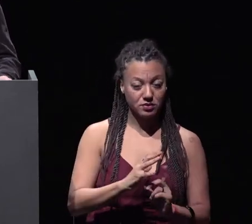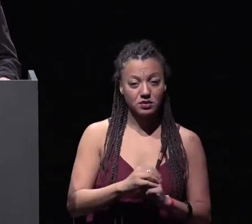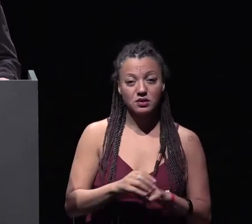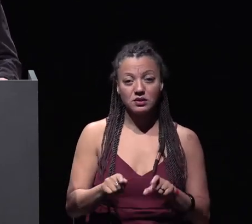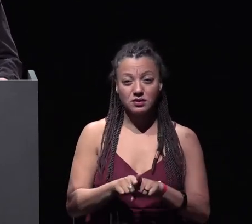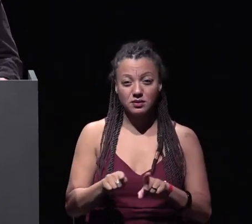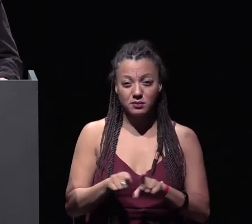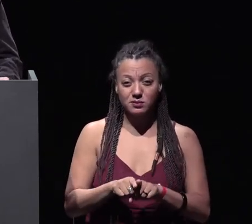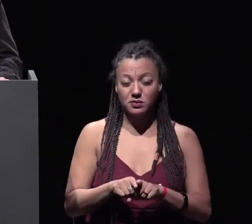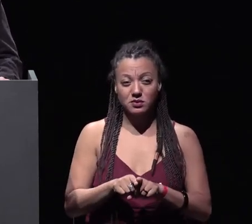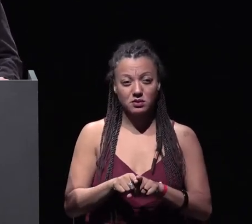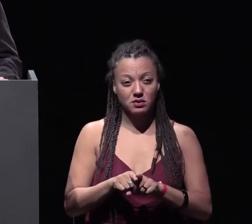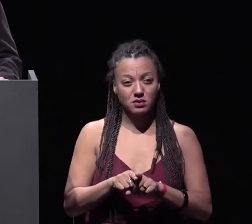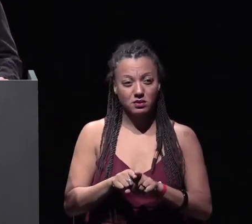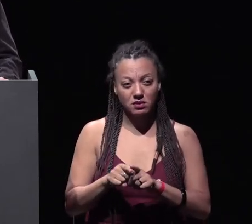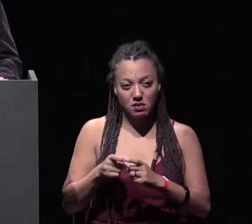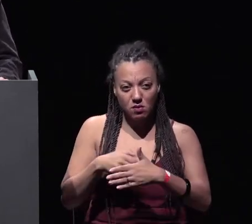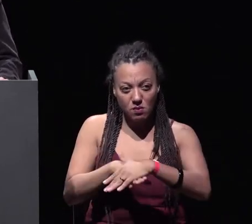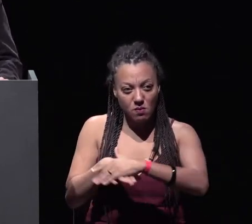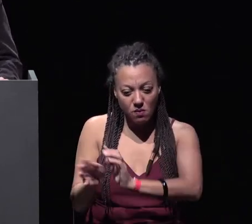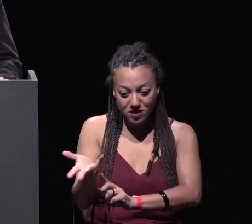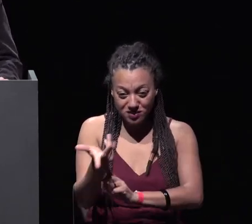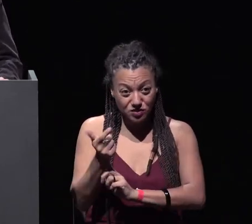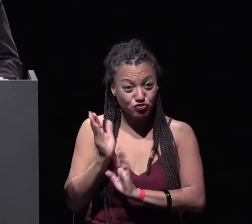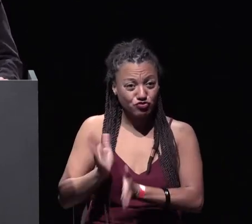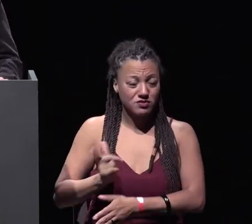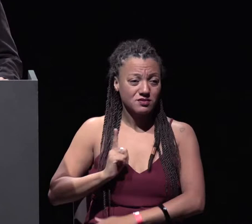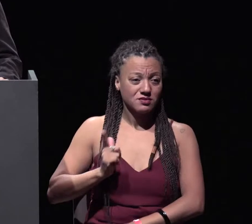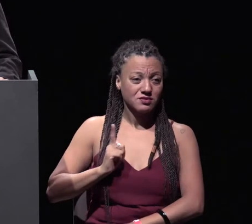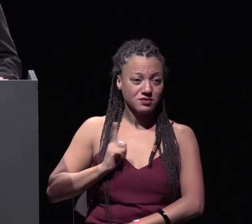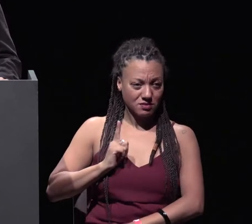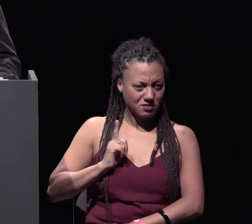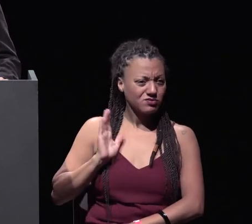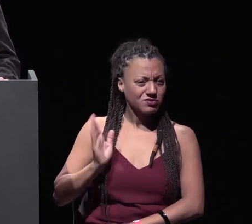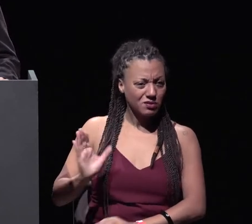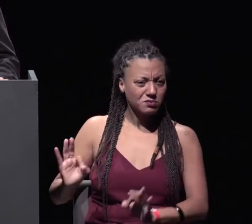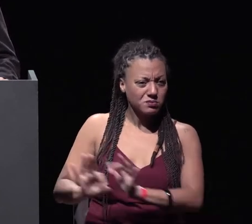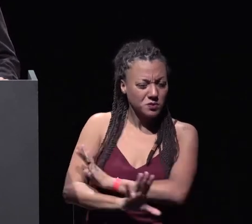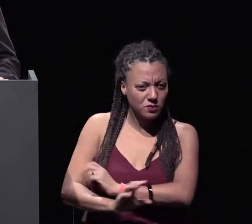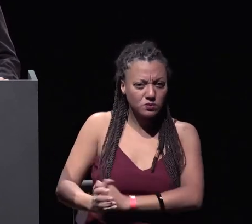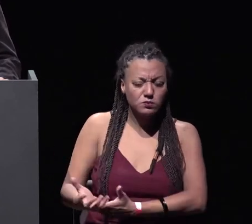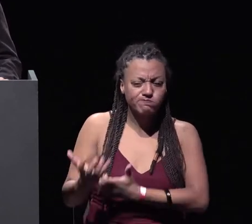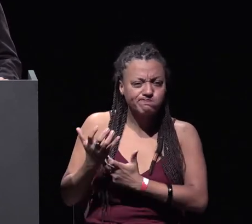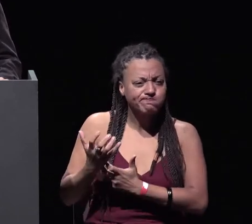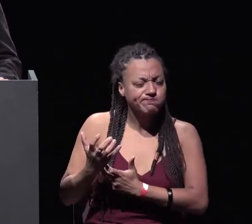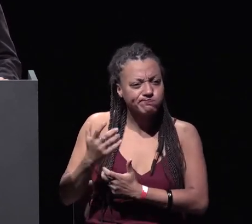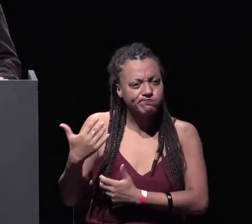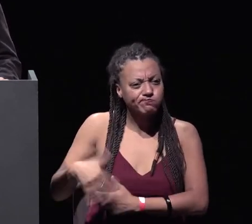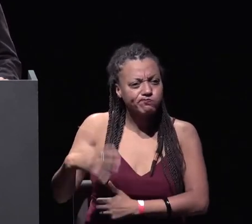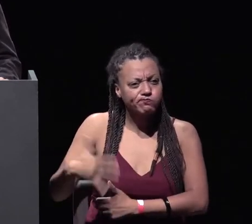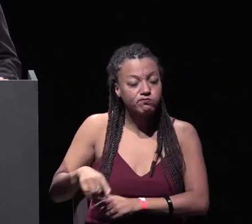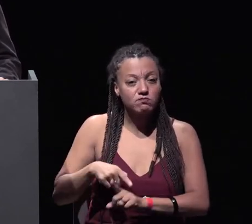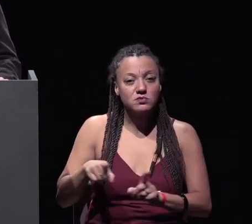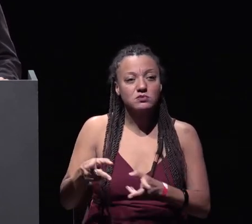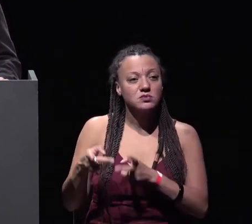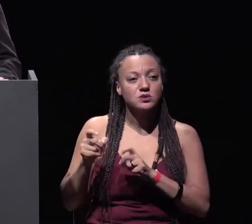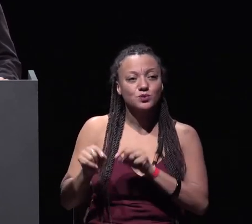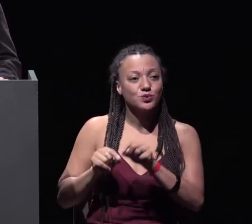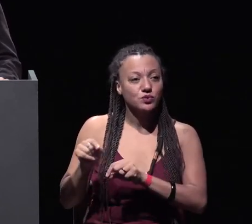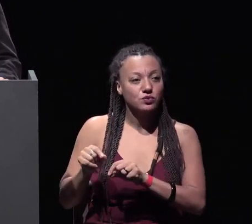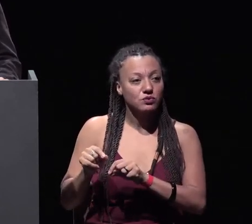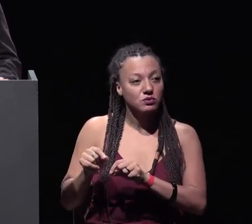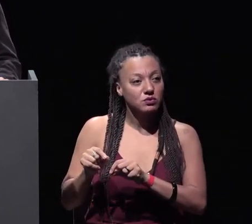interpretação de um acervo artístico que existe as nossas coleções são riquíssimas mas a gente percebe que elas estão